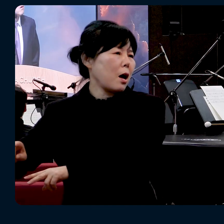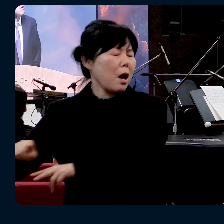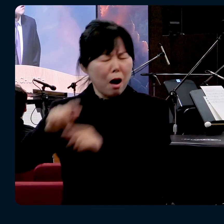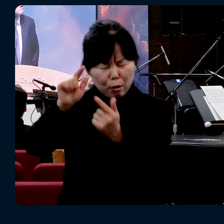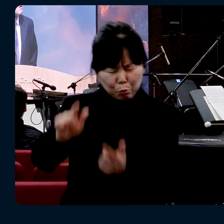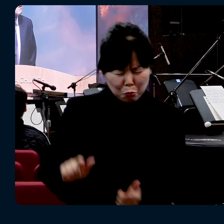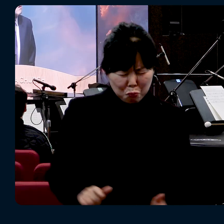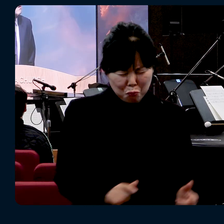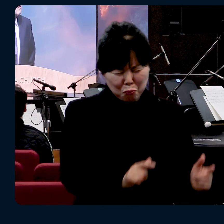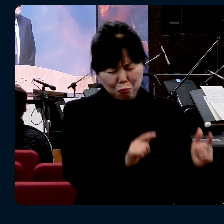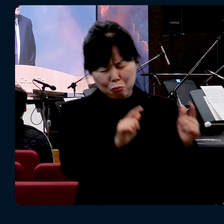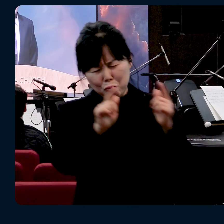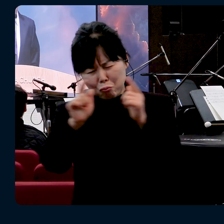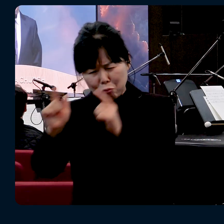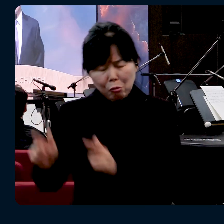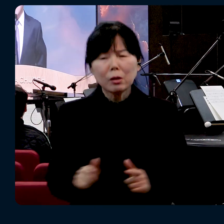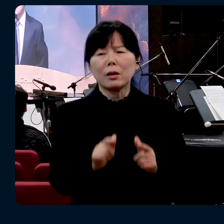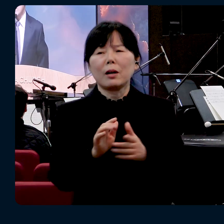깨요.